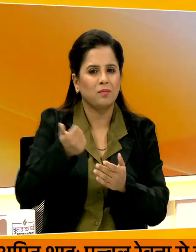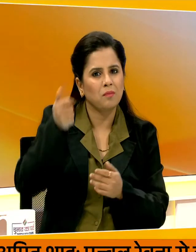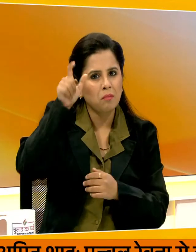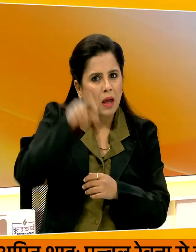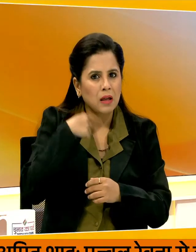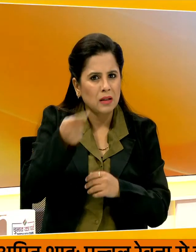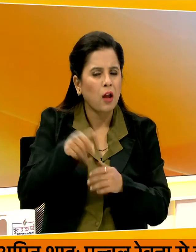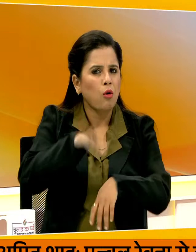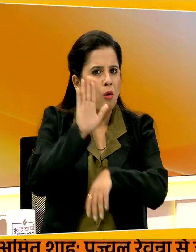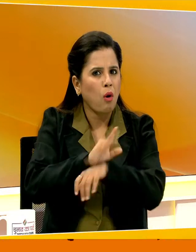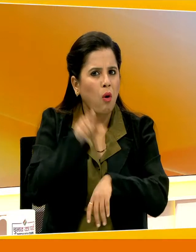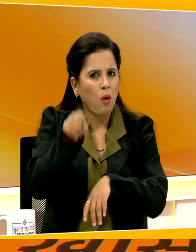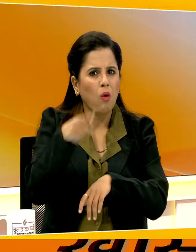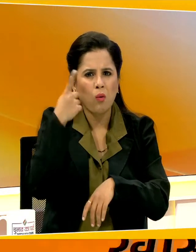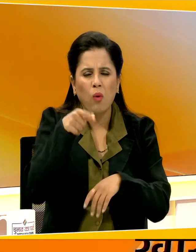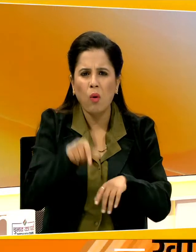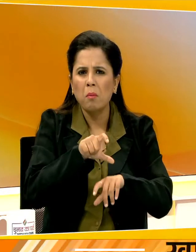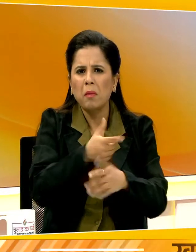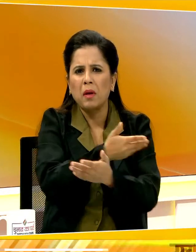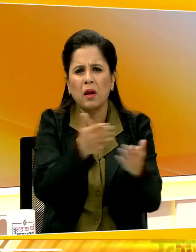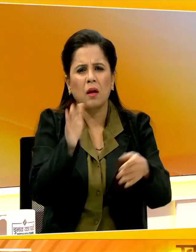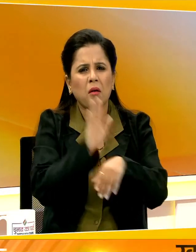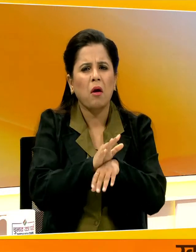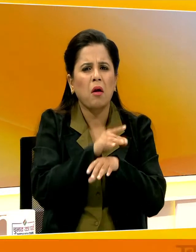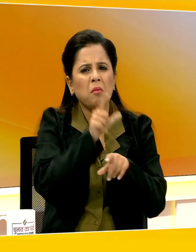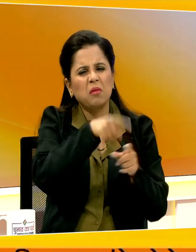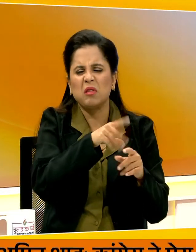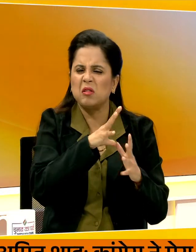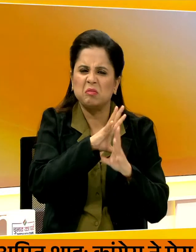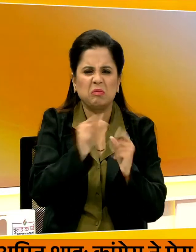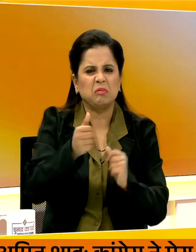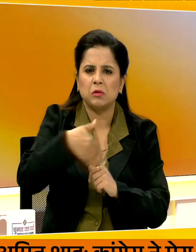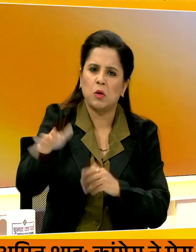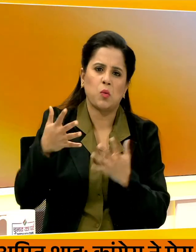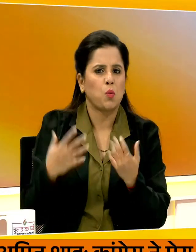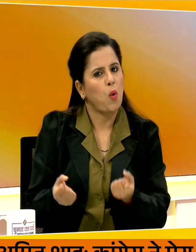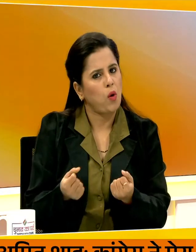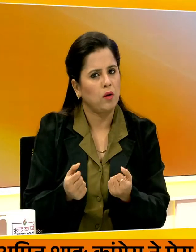ने कांग्रेस को समाप्त करने का मन बना लिया है।